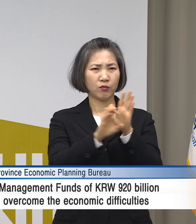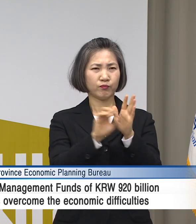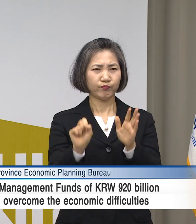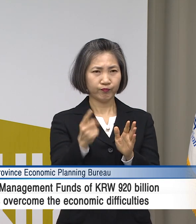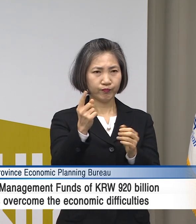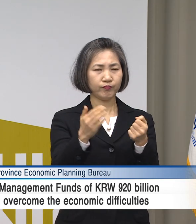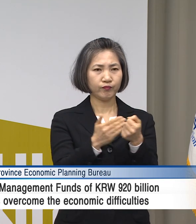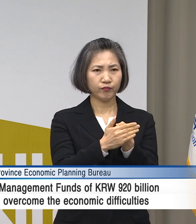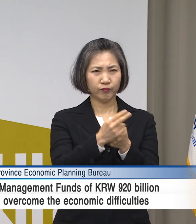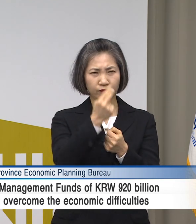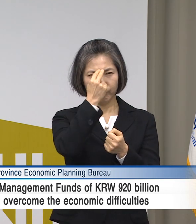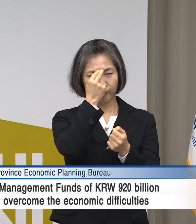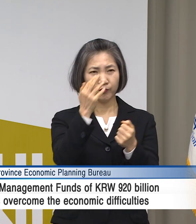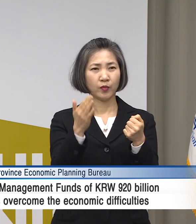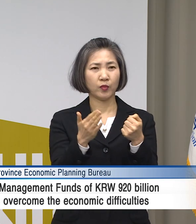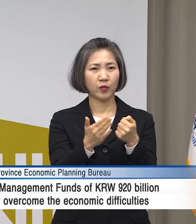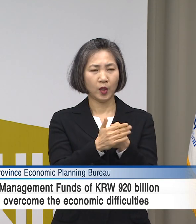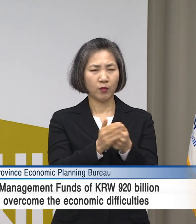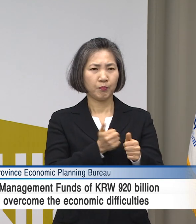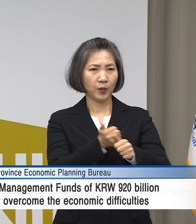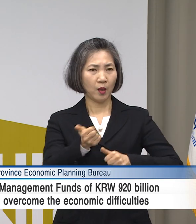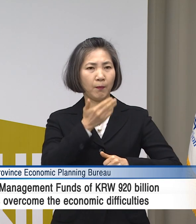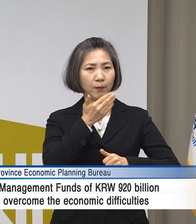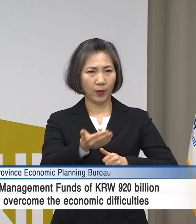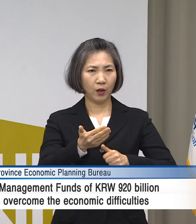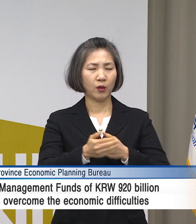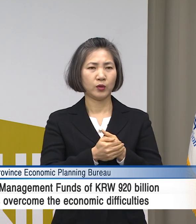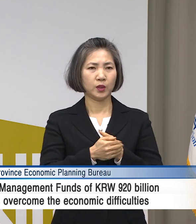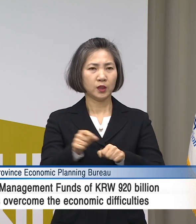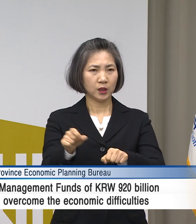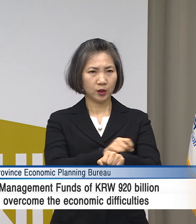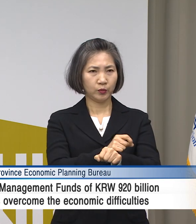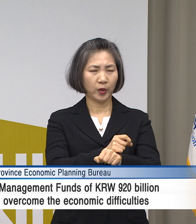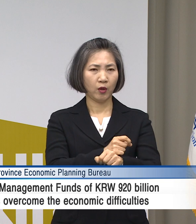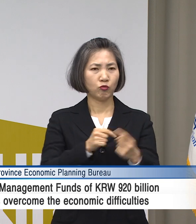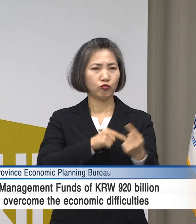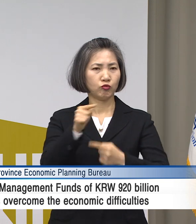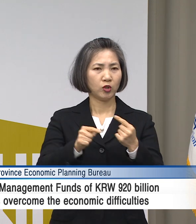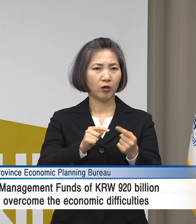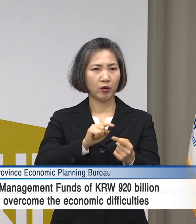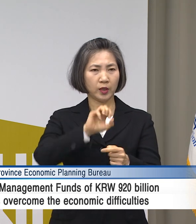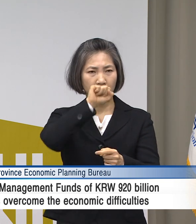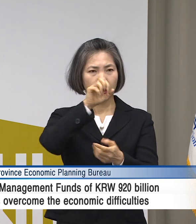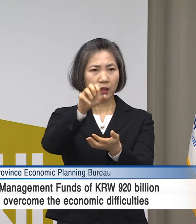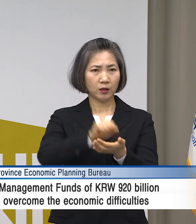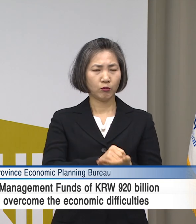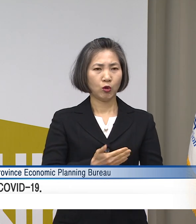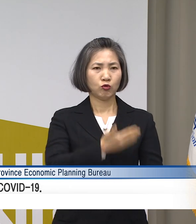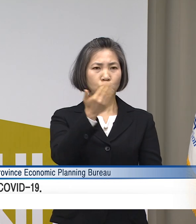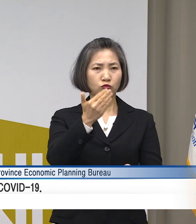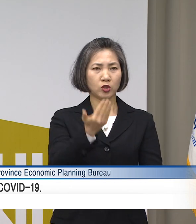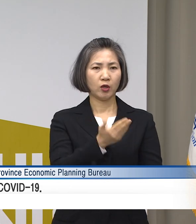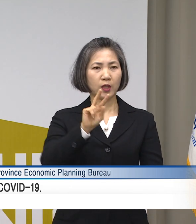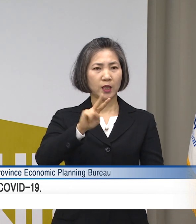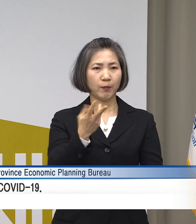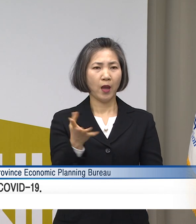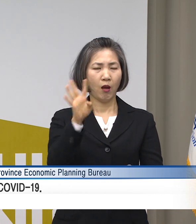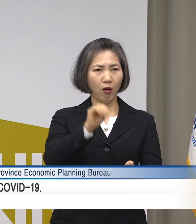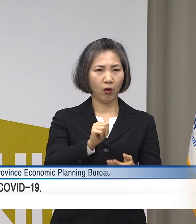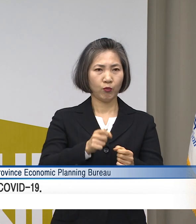인한 경제 위기에서 견딜 수 있도록 특별 경영 자금을 9,200억 원을